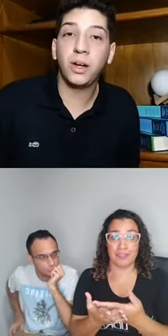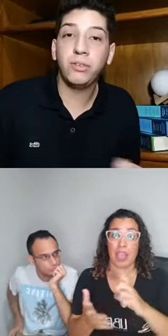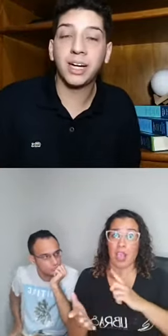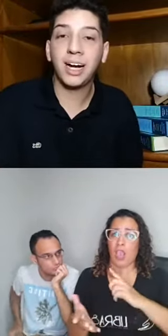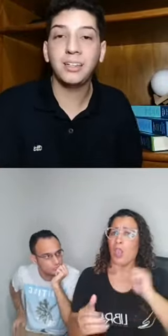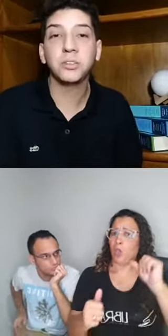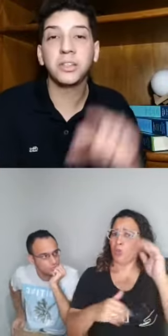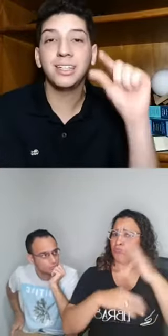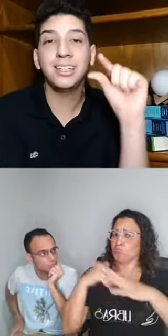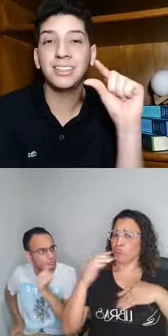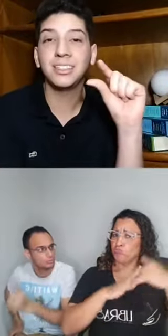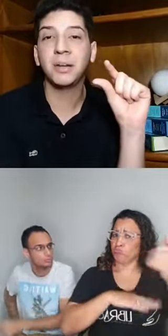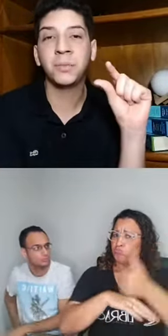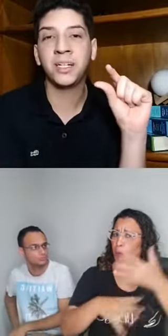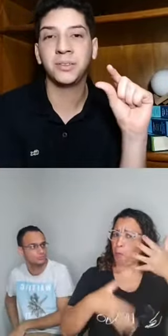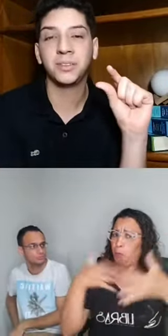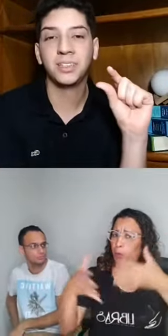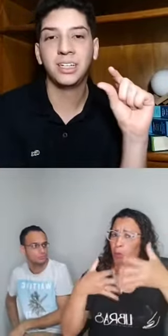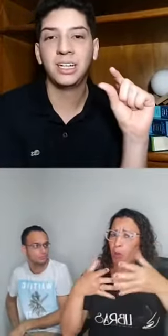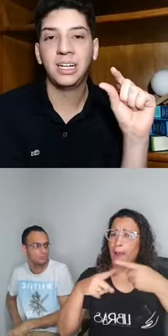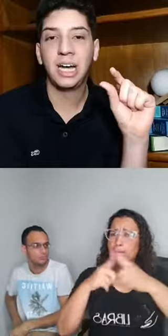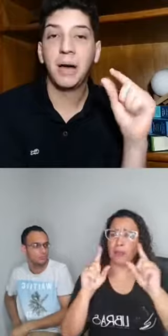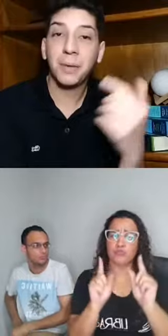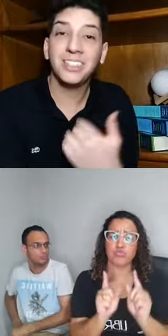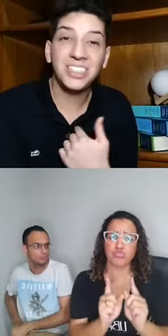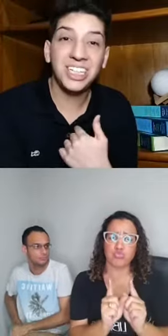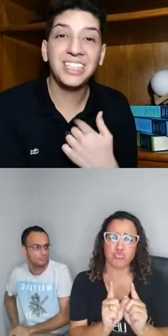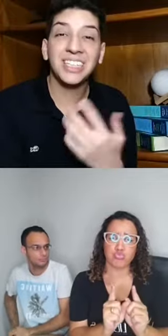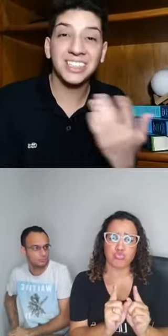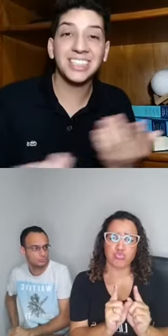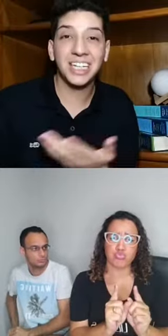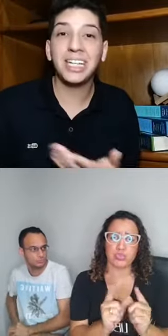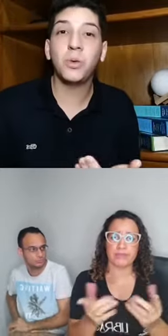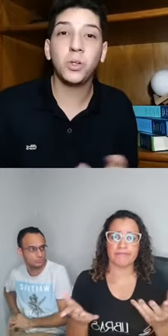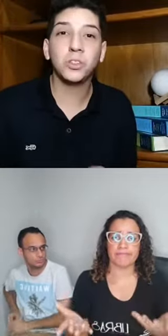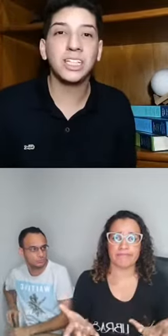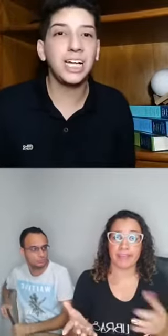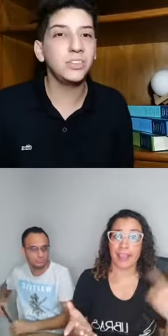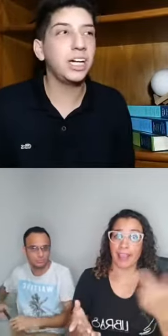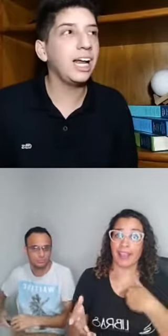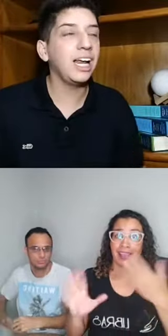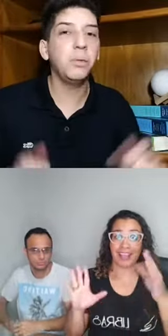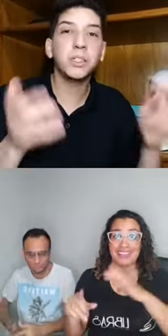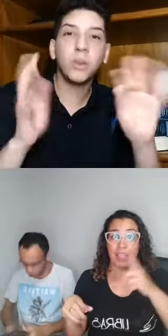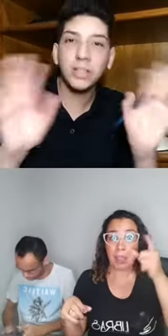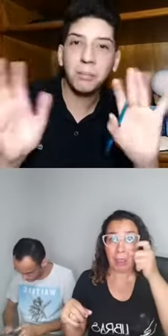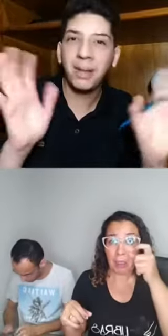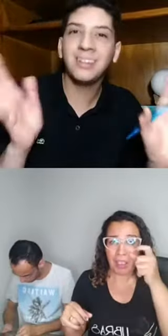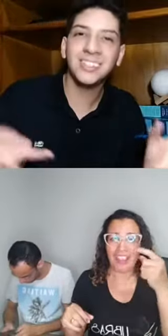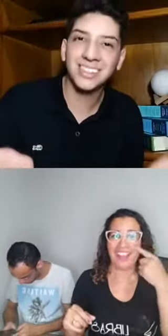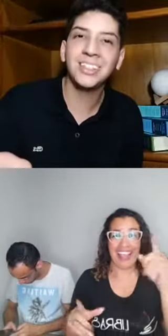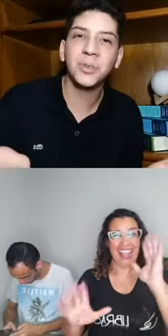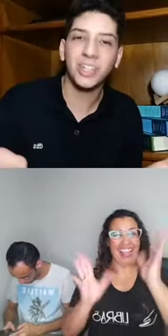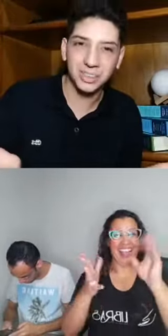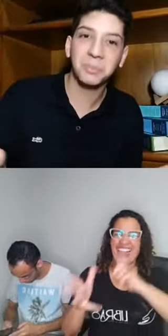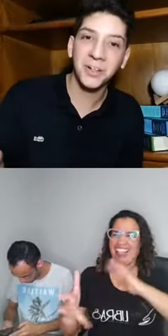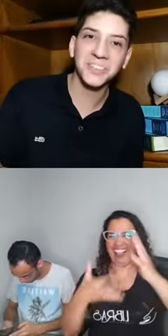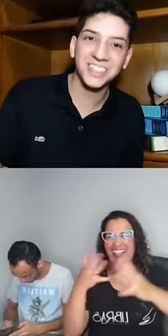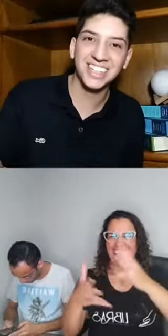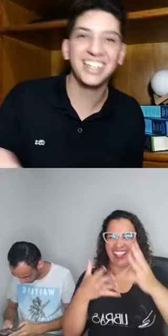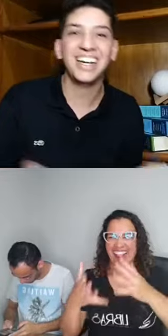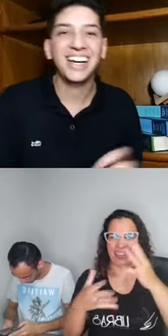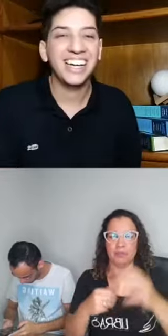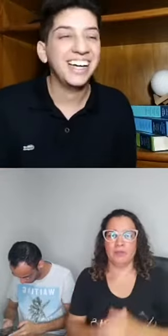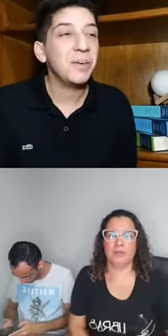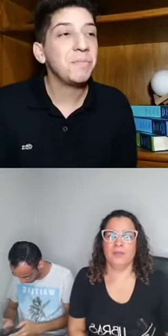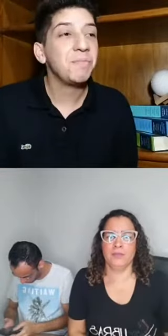extremamente qualificado, só que é desse tamanho. Pra gente, às vezes, quem tem curiosidade vê, ah lá, o pessoal que tá balançando as mãos,